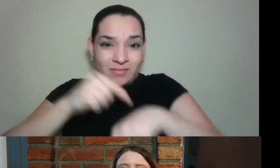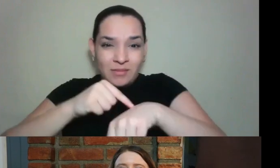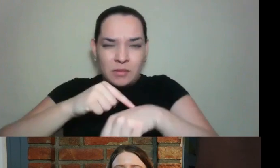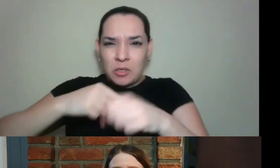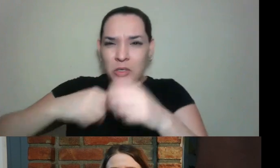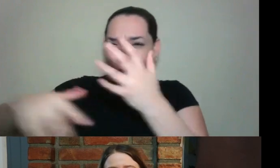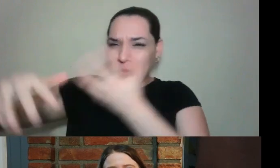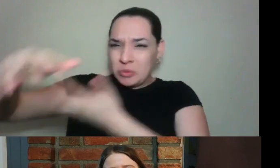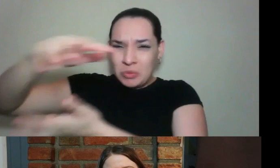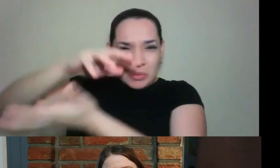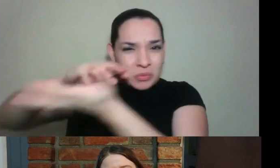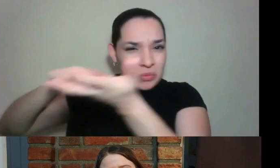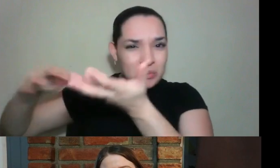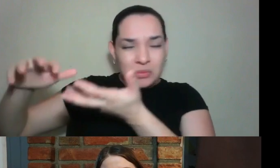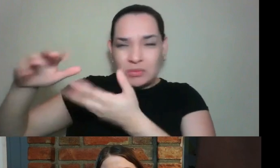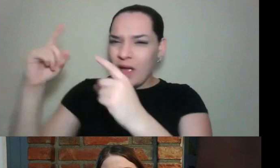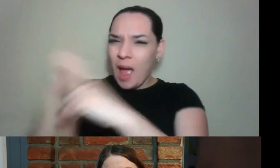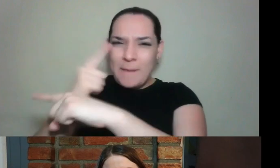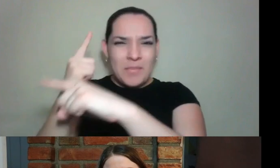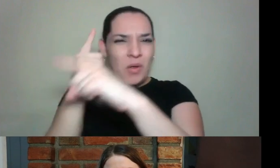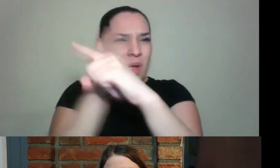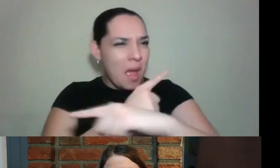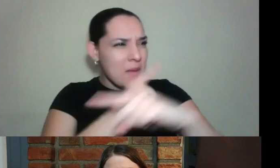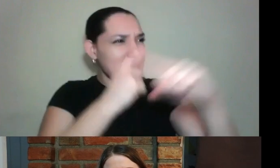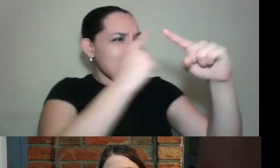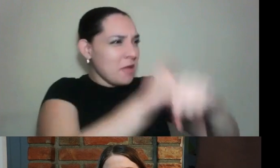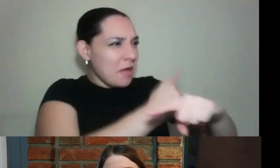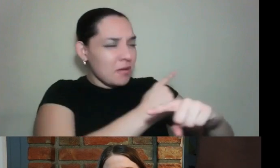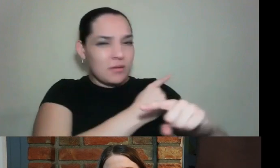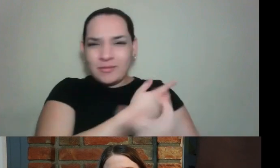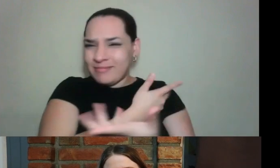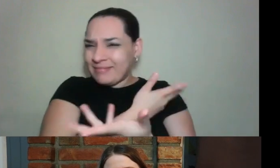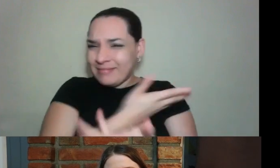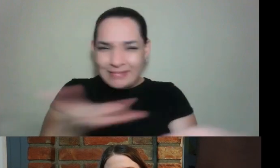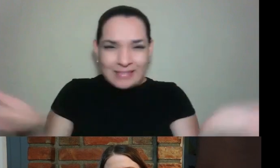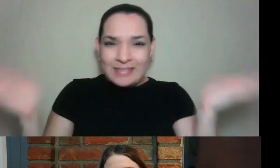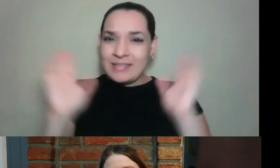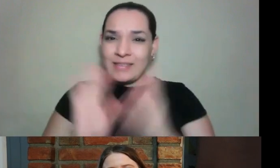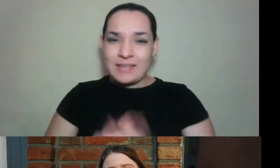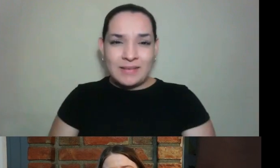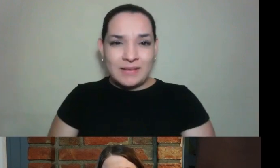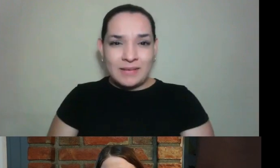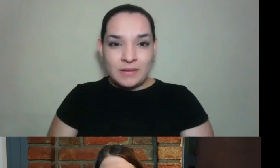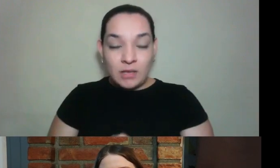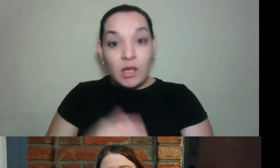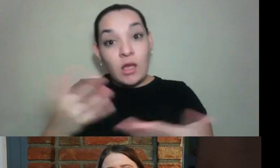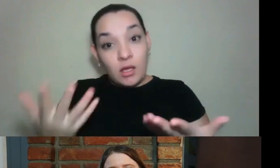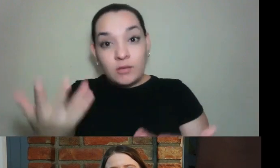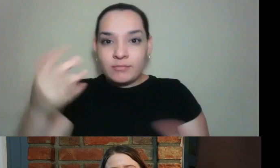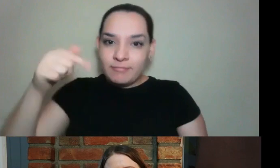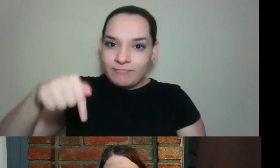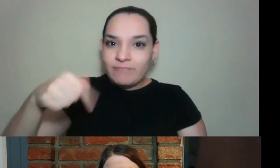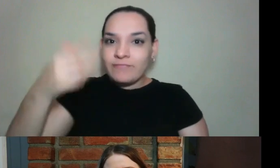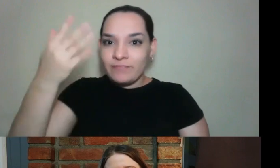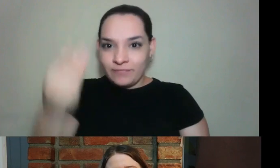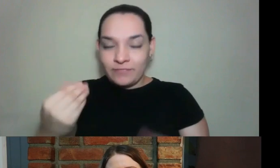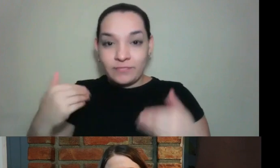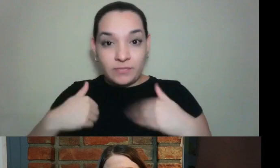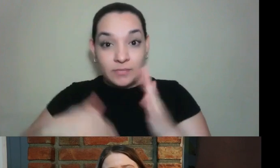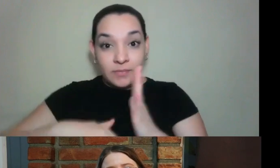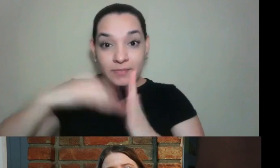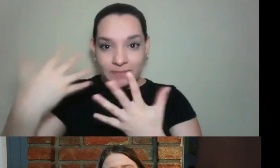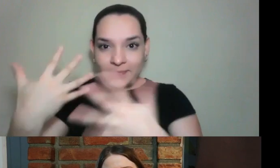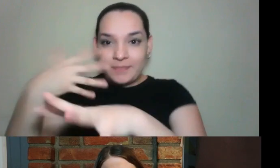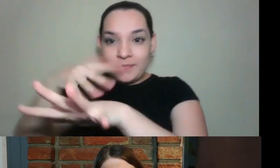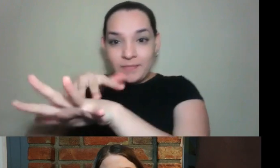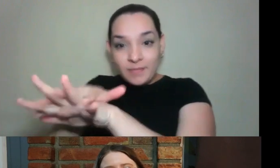cambios enormes, de paradigmas, de cambios de todo tipo. Ya hay más accesibilidad,